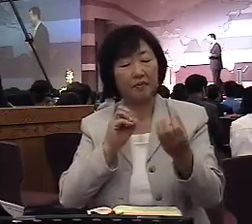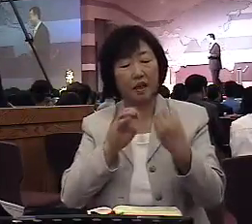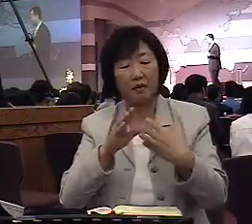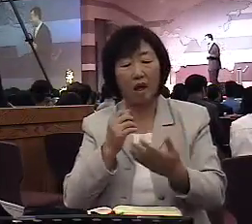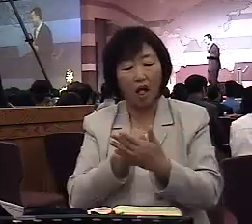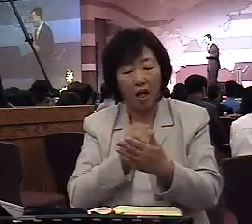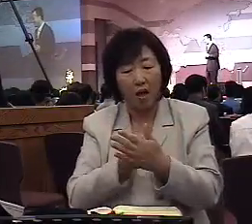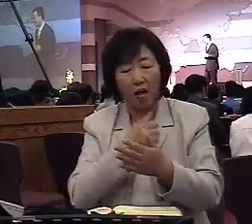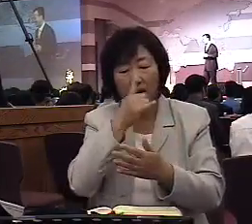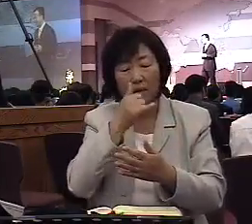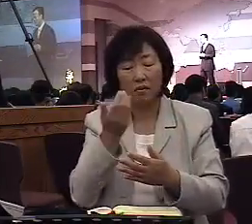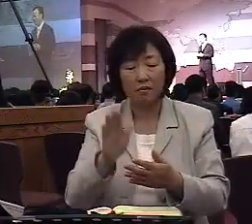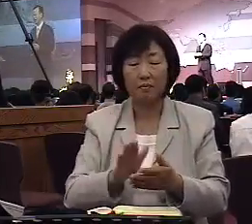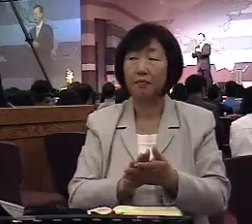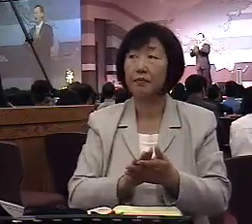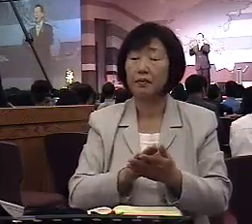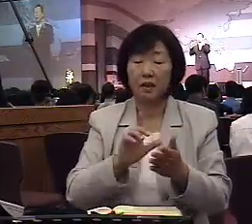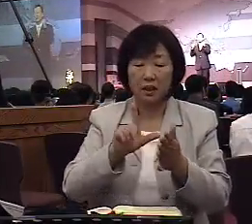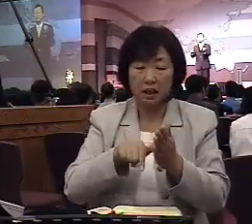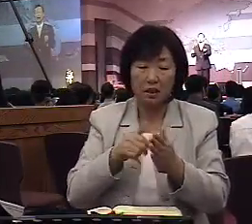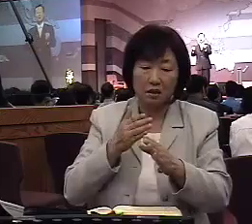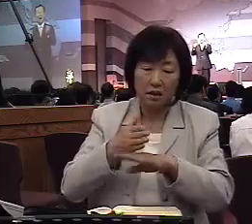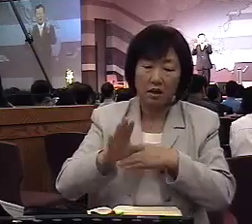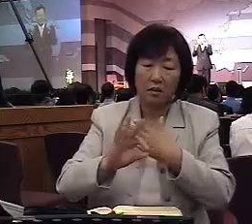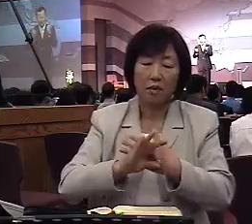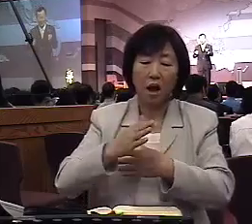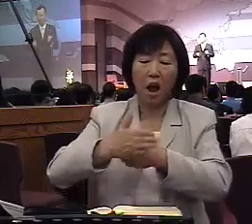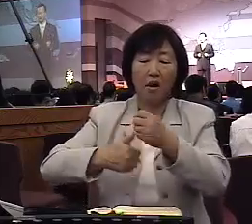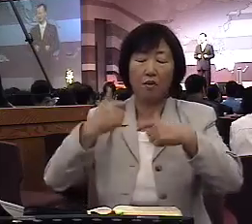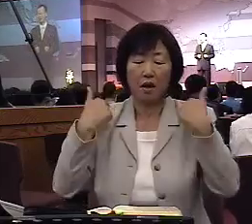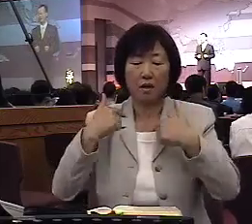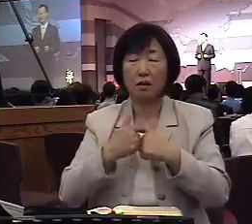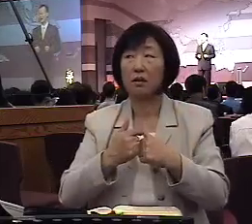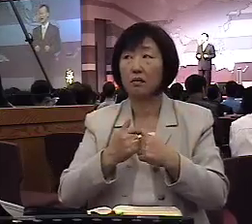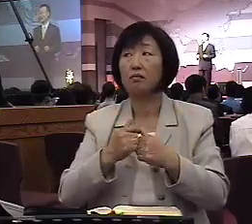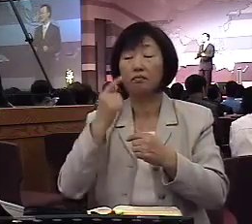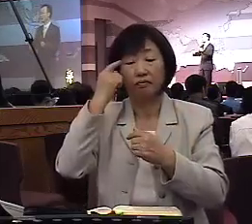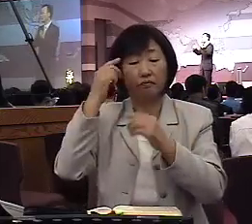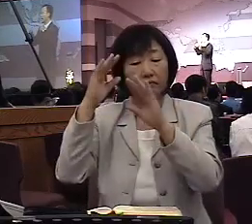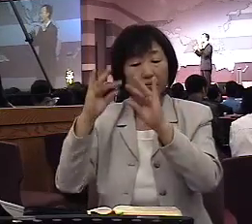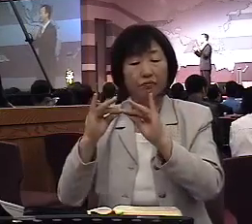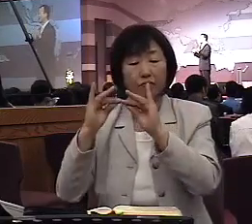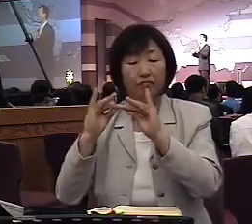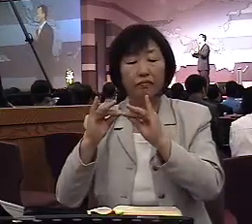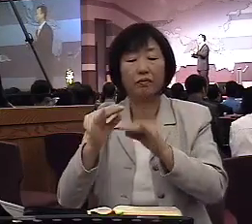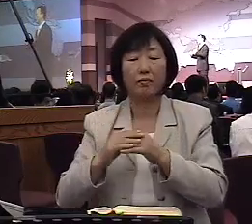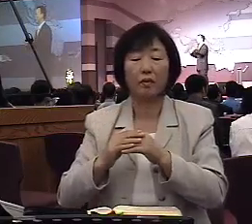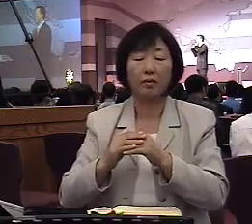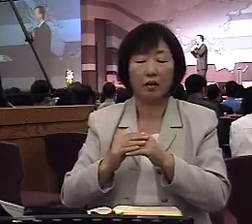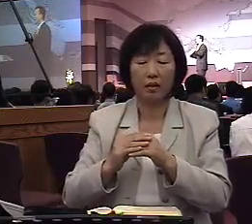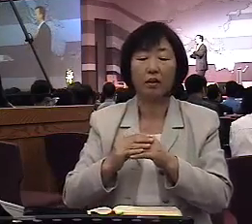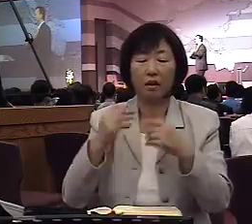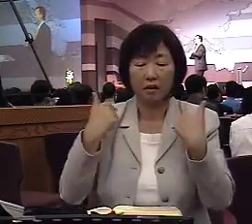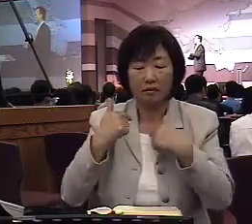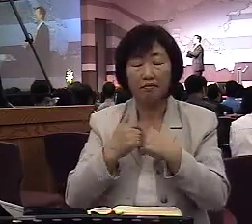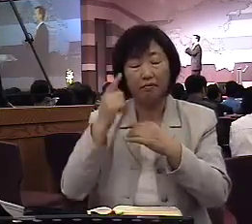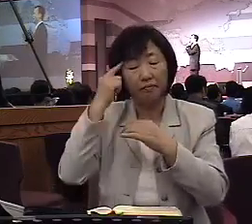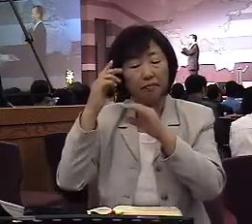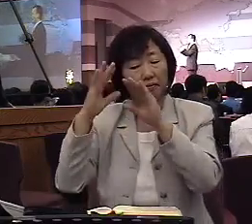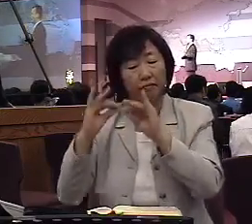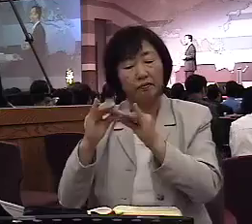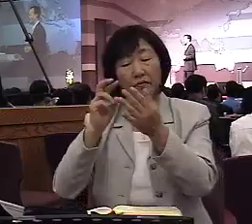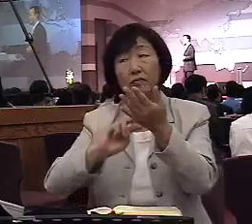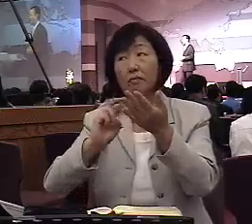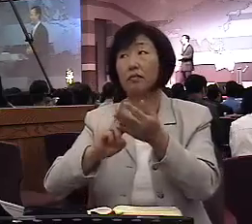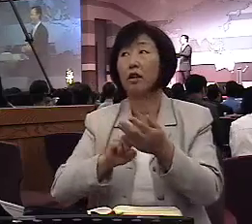안타까워하지만 그러나 시간이 지나면 하나님의 응답이 항상 맞았습니다. 하나님의 뜻이 항상 맞았습니다 하고 찬양하는 것이